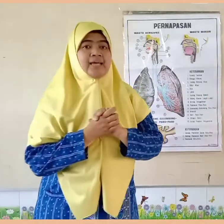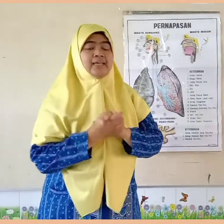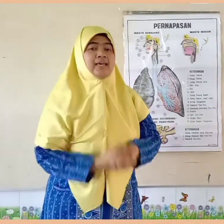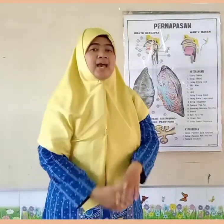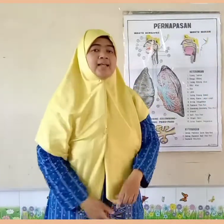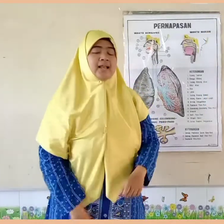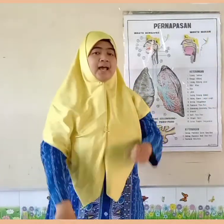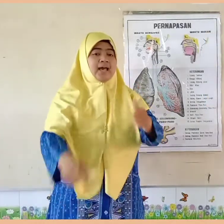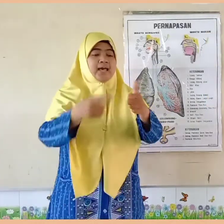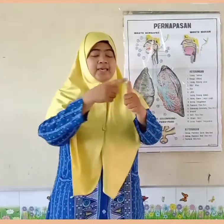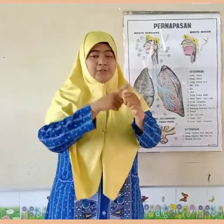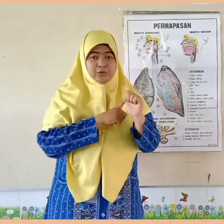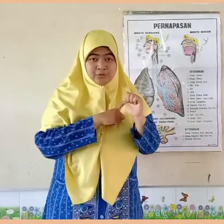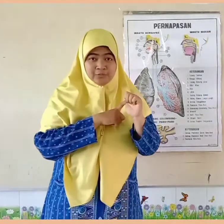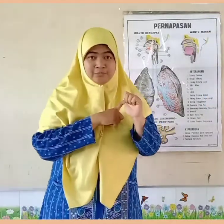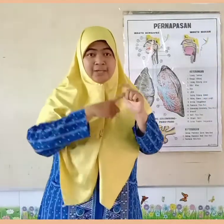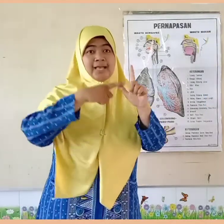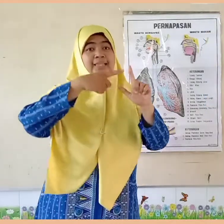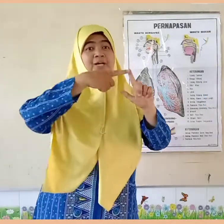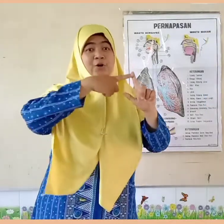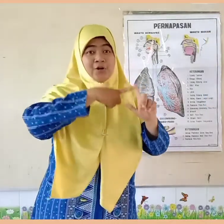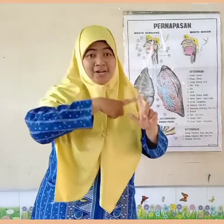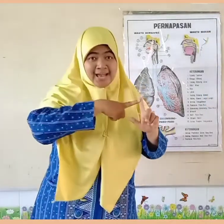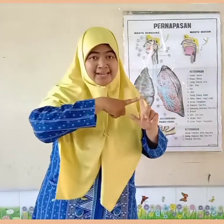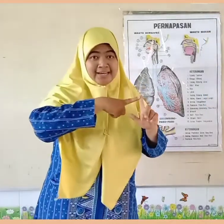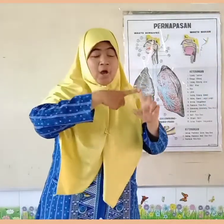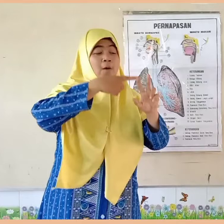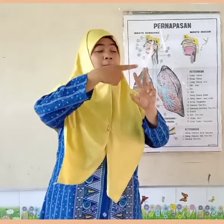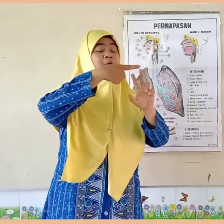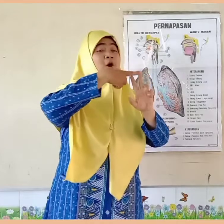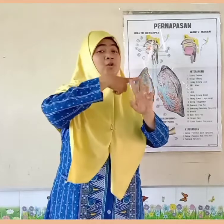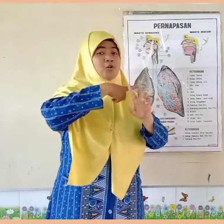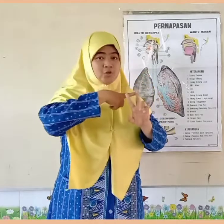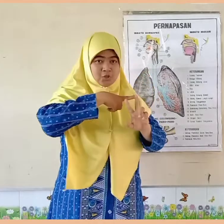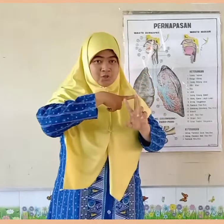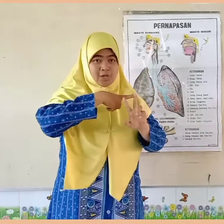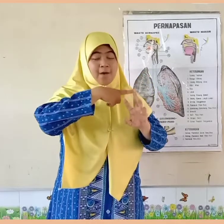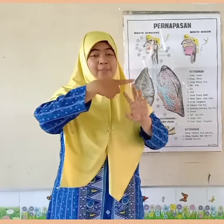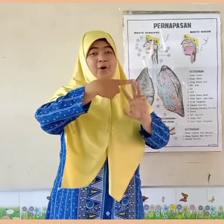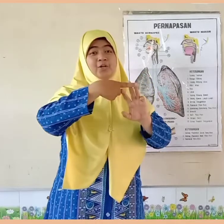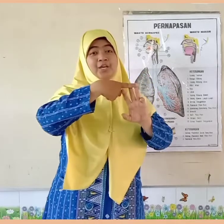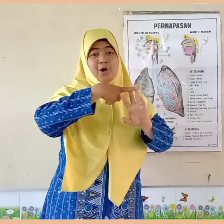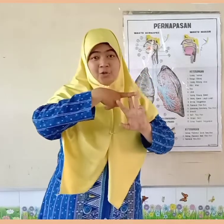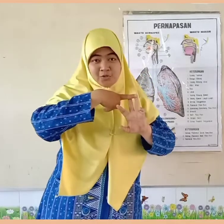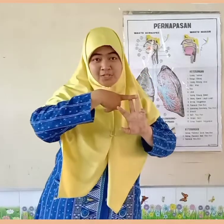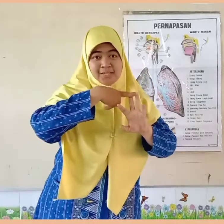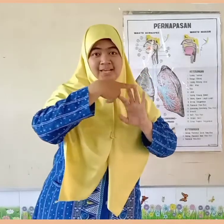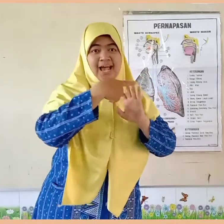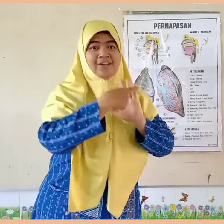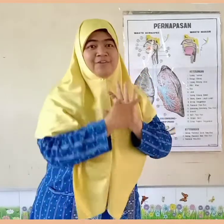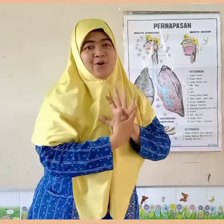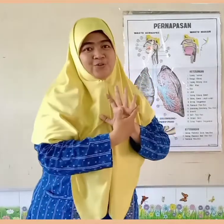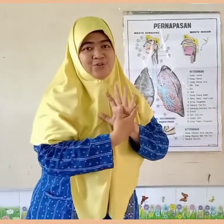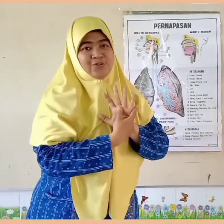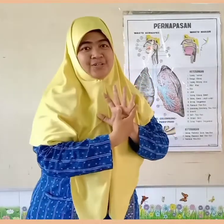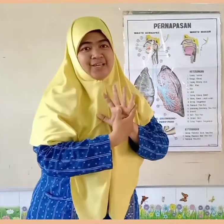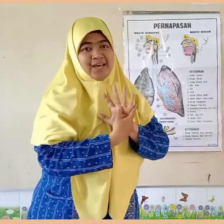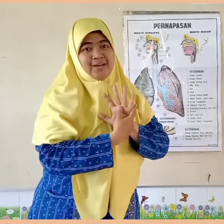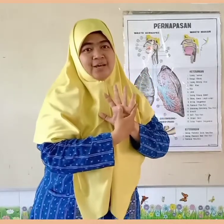lagi adalah hidung, tenggorokan, bronkus, bronkiolus, alveolus. Ya.